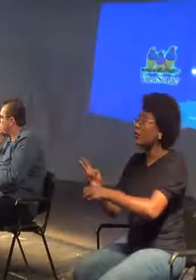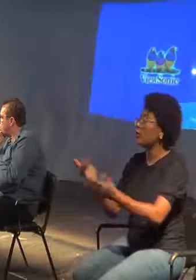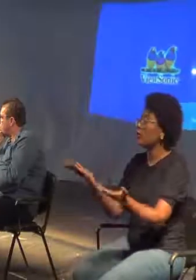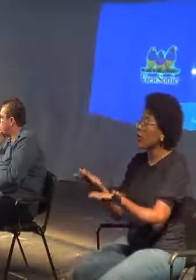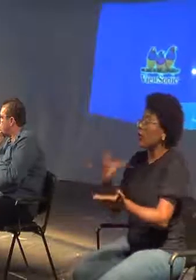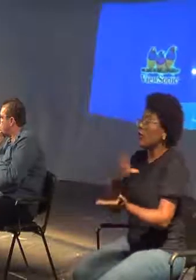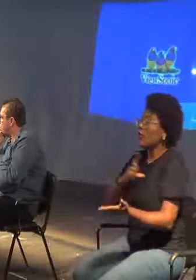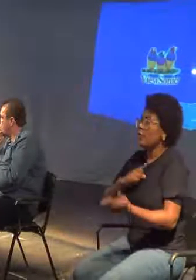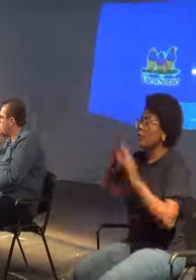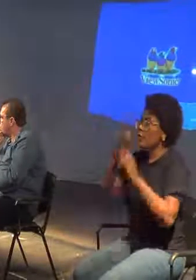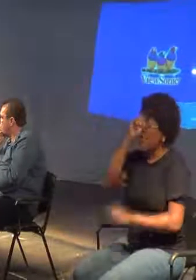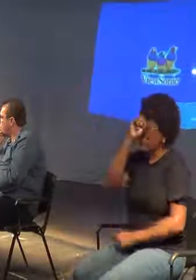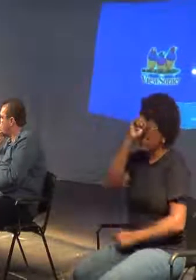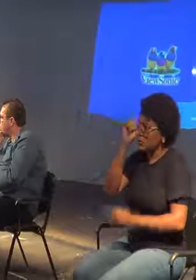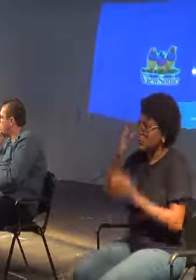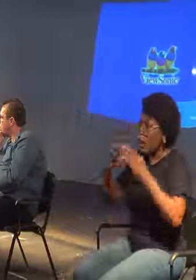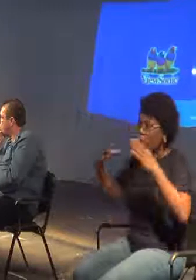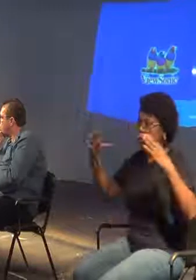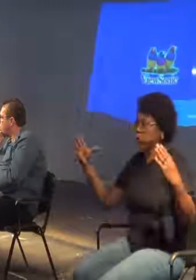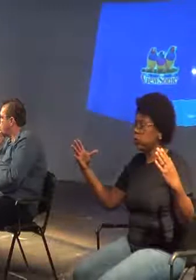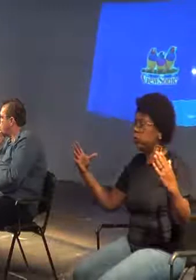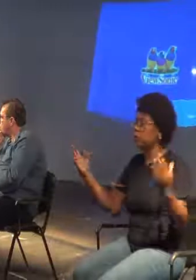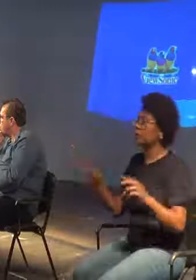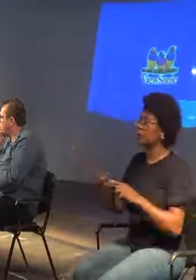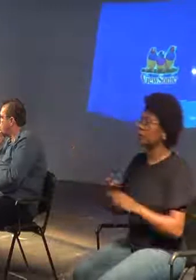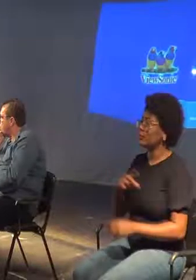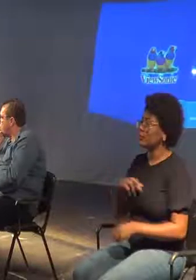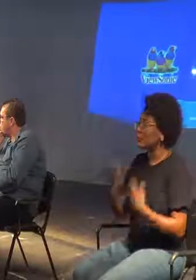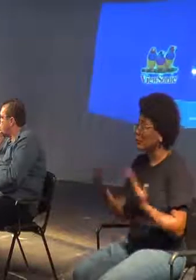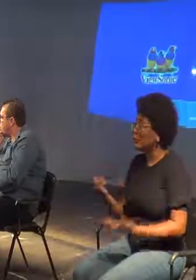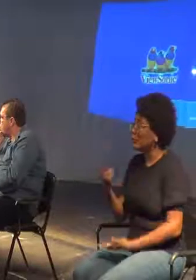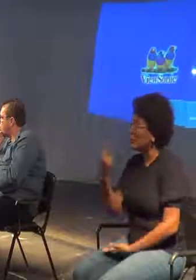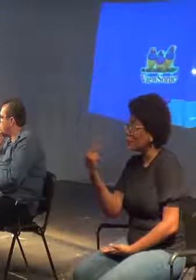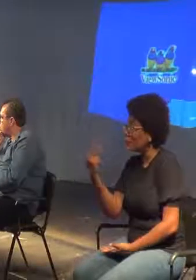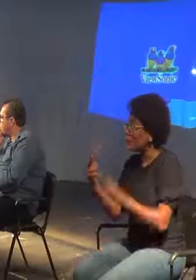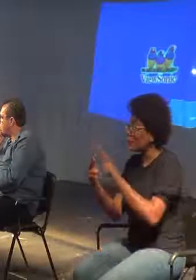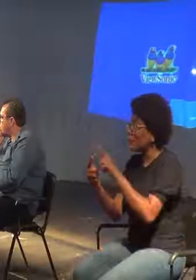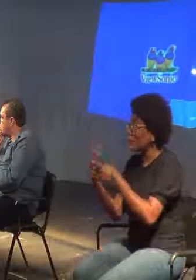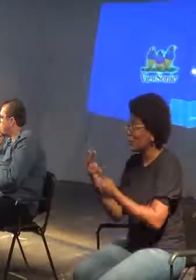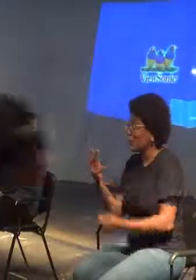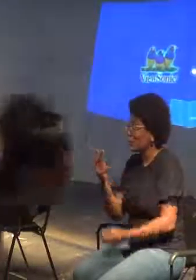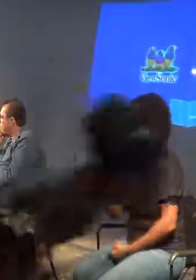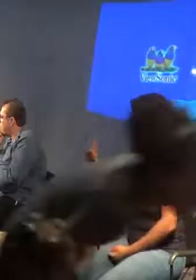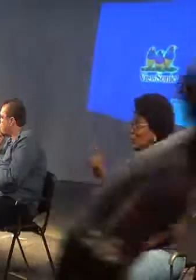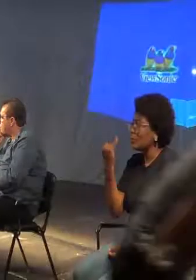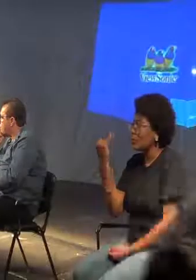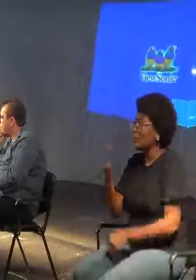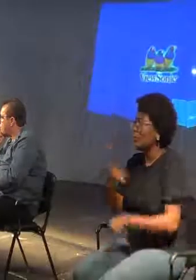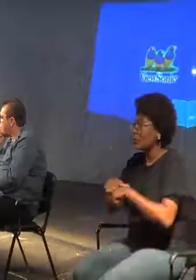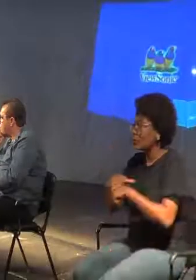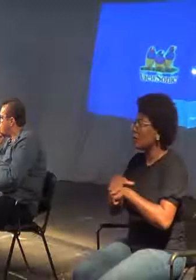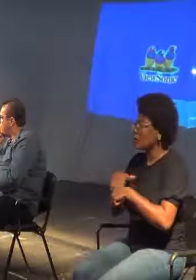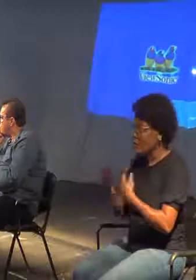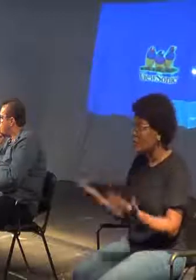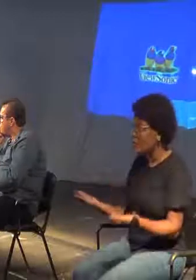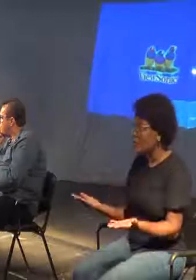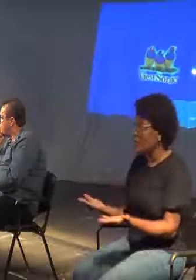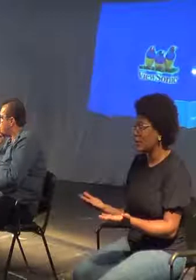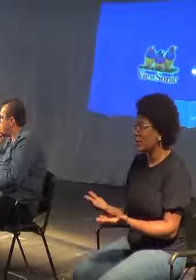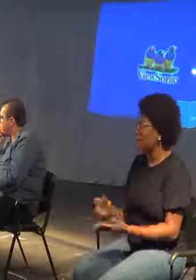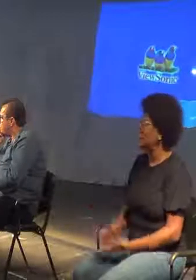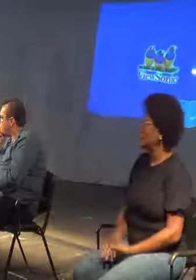E por duas pessoas que tem, o Nazel, se eu pudesse assaltar o computador